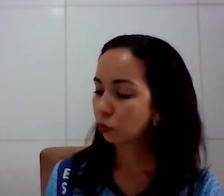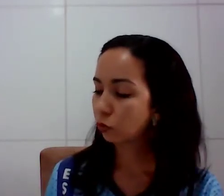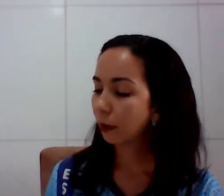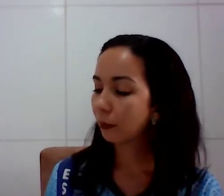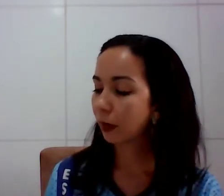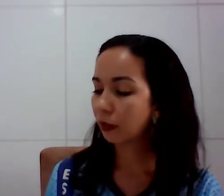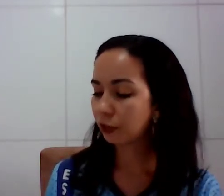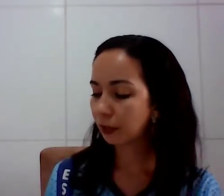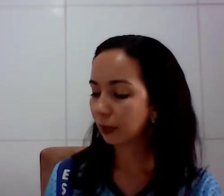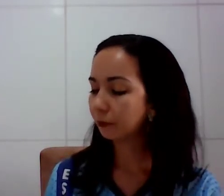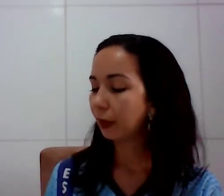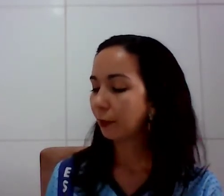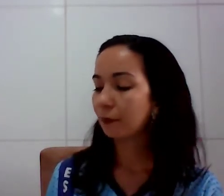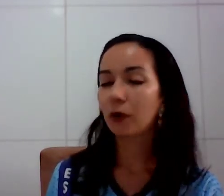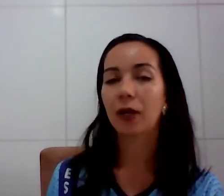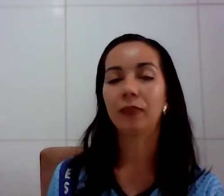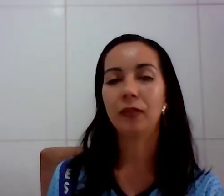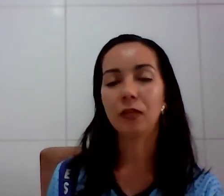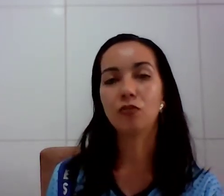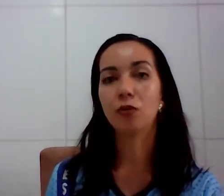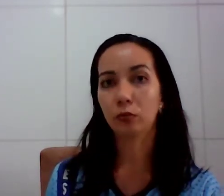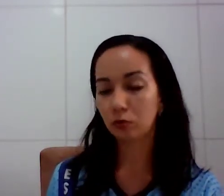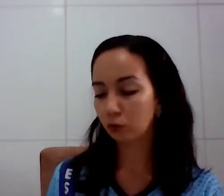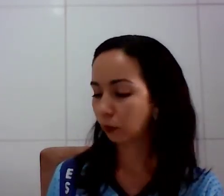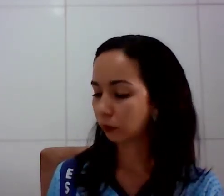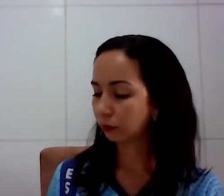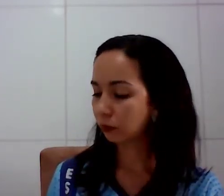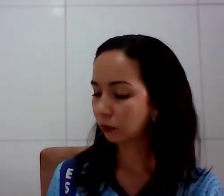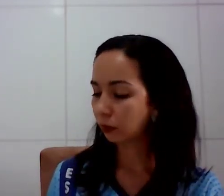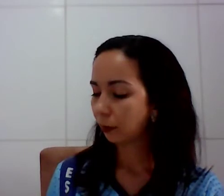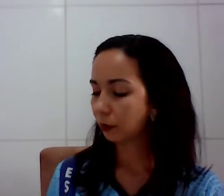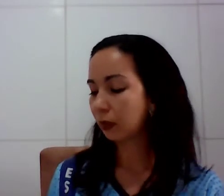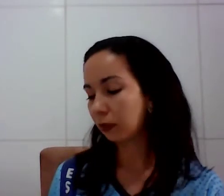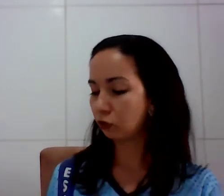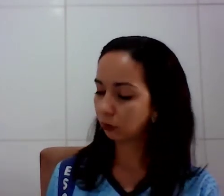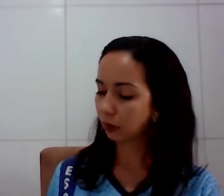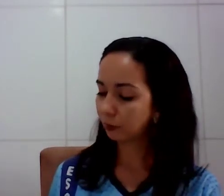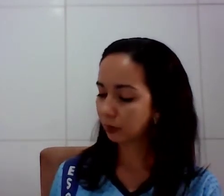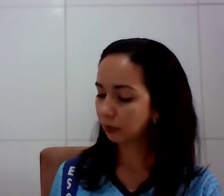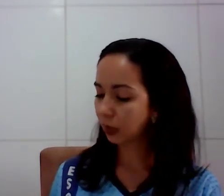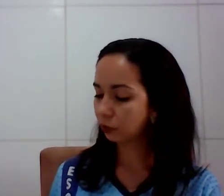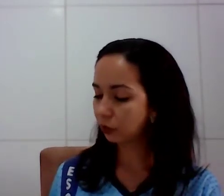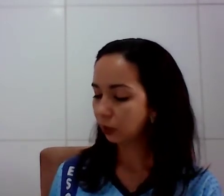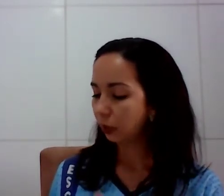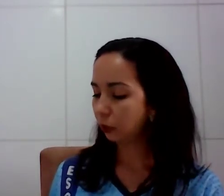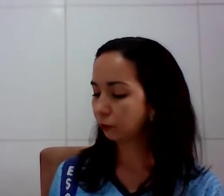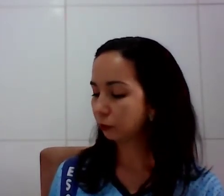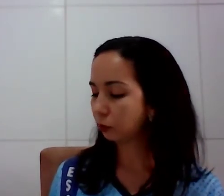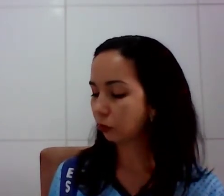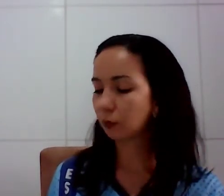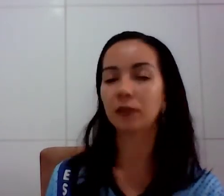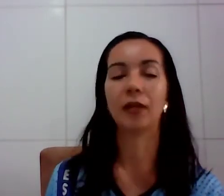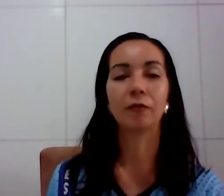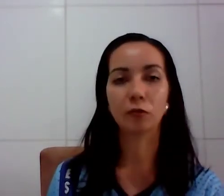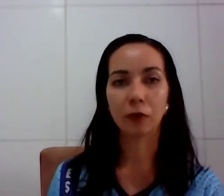sua moradia, moradias de outros povos, moradias no campo e na cidade, e no futuro como serão as